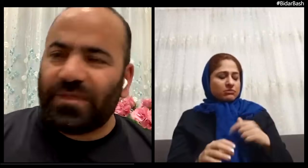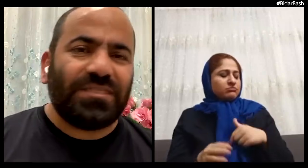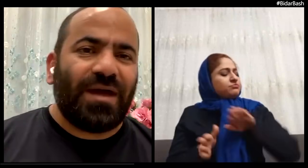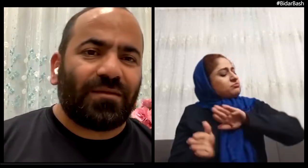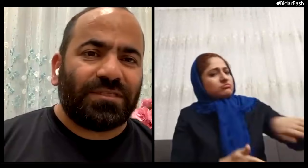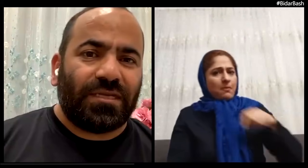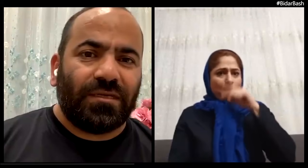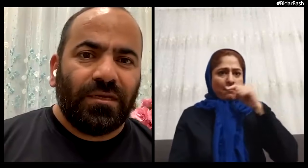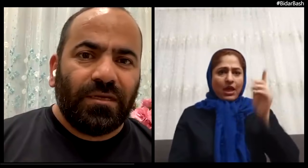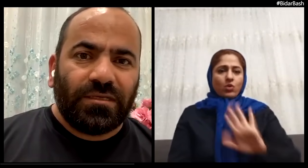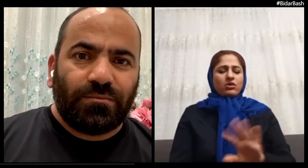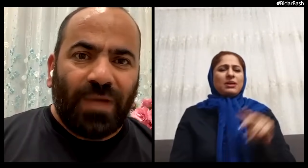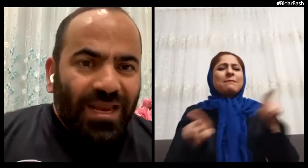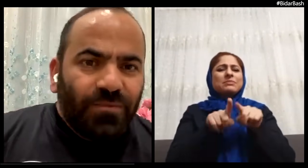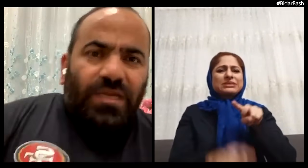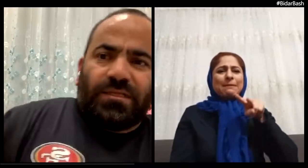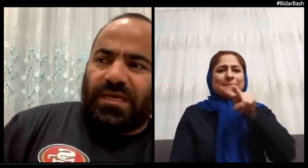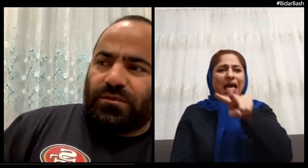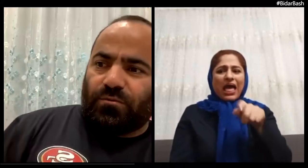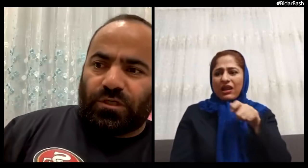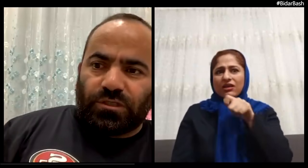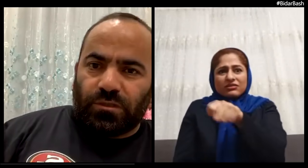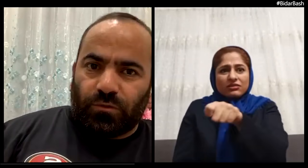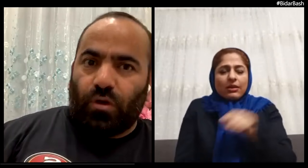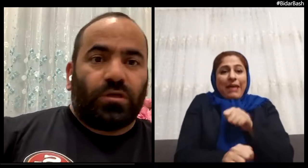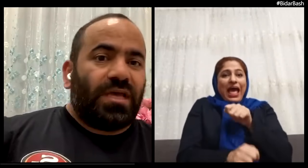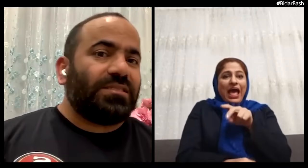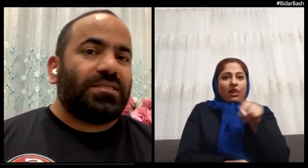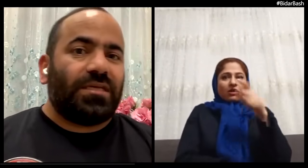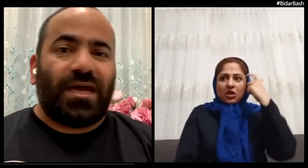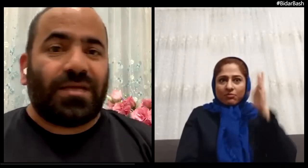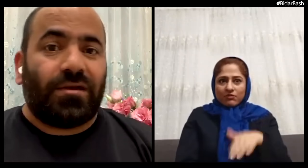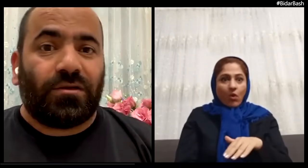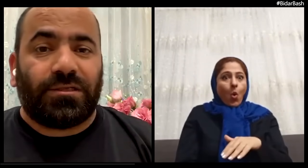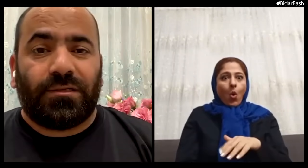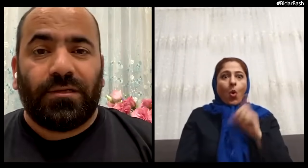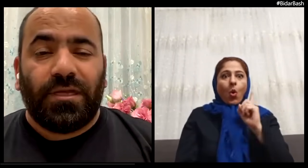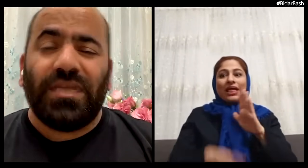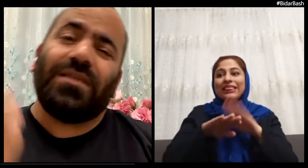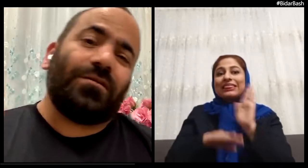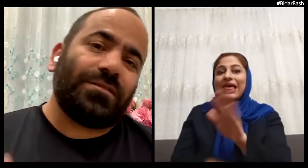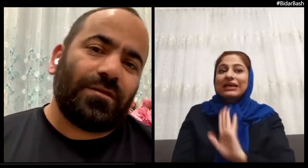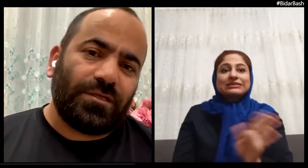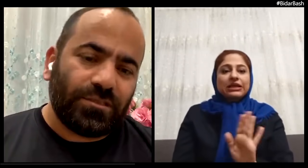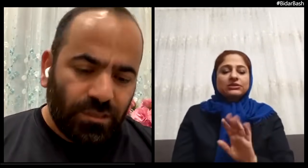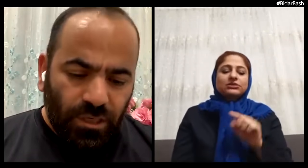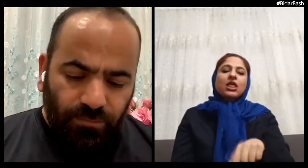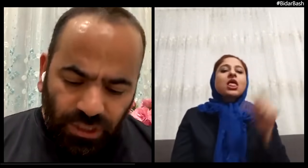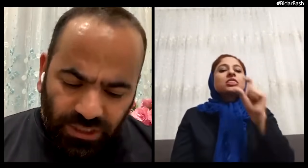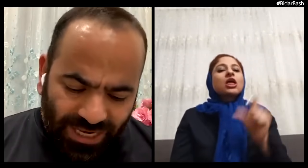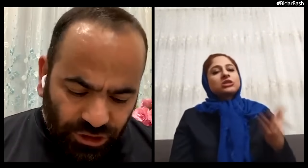دستی که به پریز برق میزنی، برق میگیرد دستتو میکشی، میگه آقا این دست نزن این خطرناکه. این